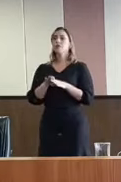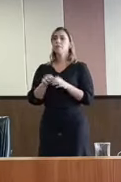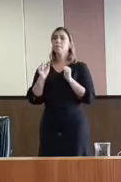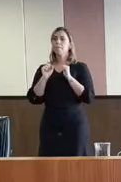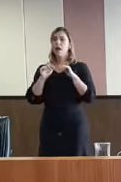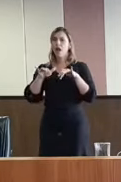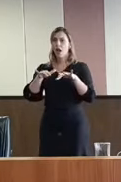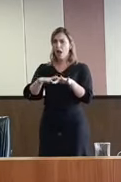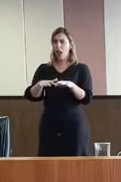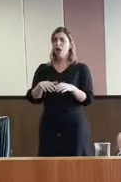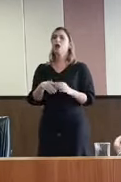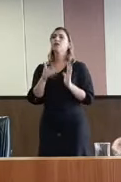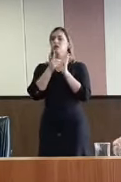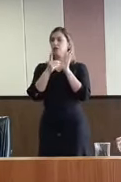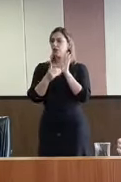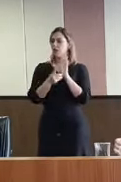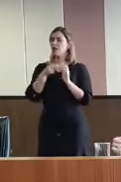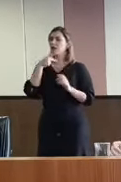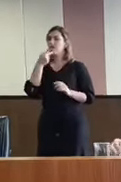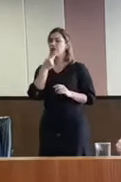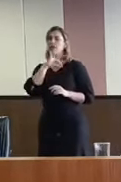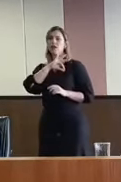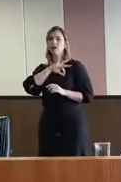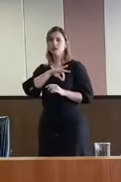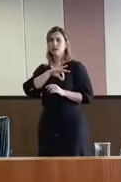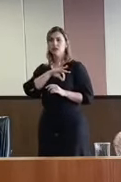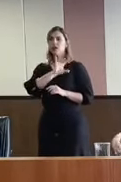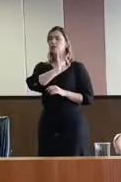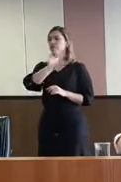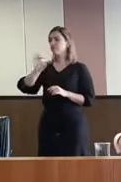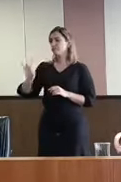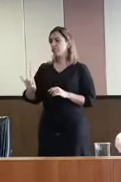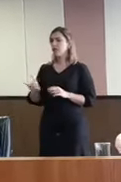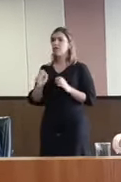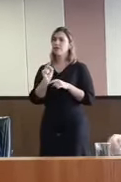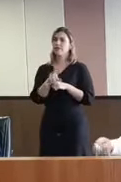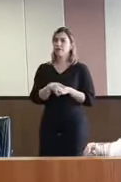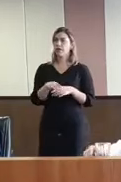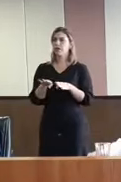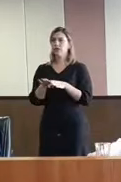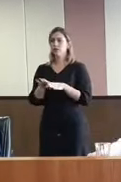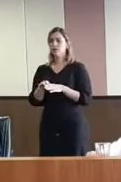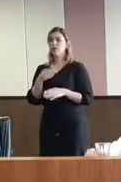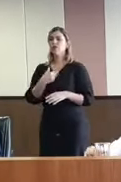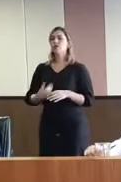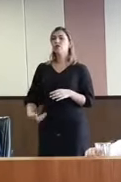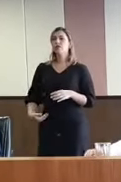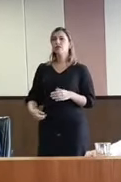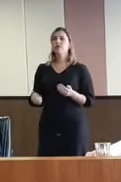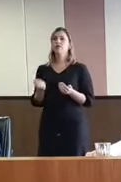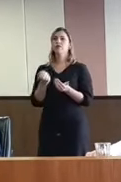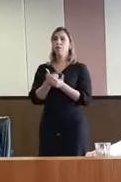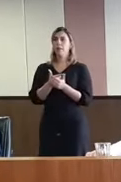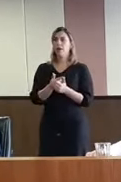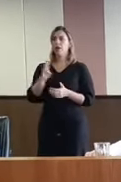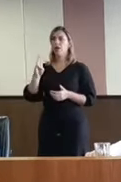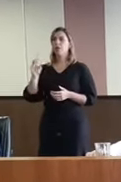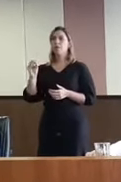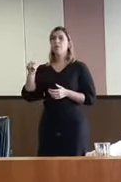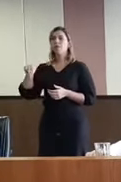portaria definindo qual é a remuneração para esse período emergencial e o governo do estado vai pagar um bônus por essa